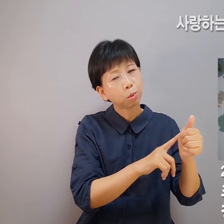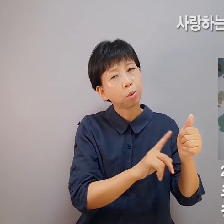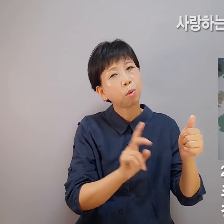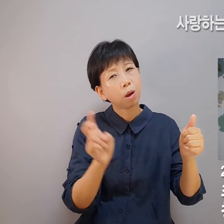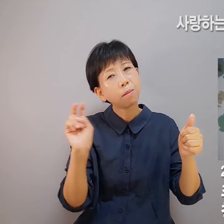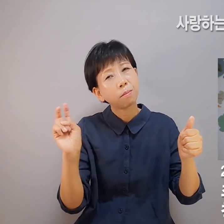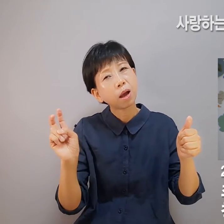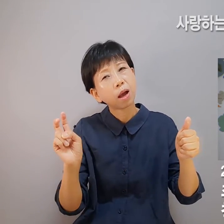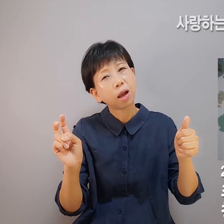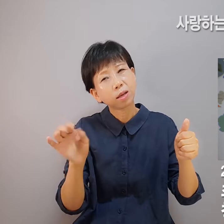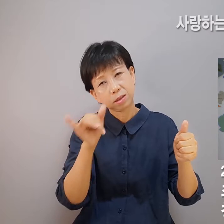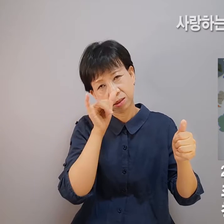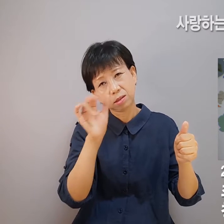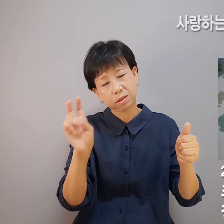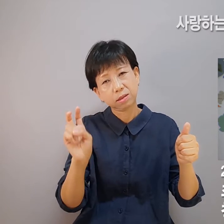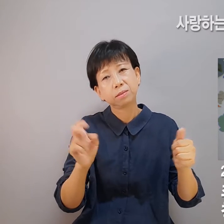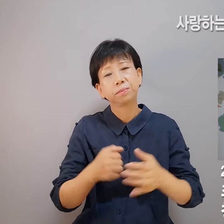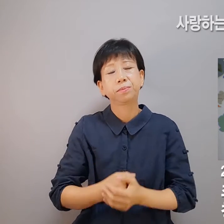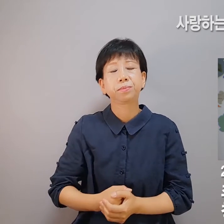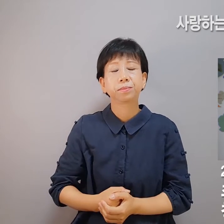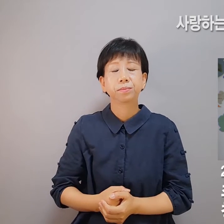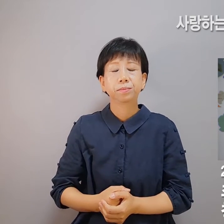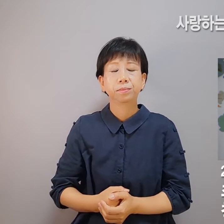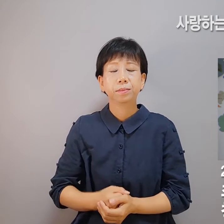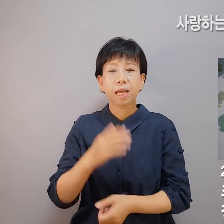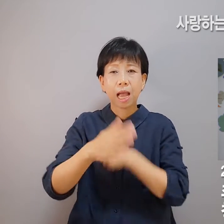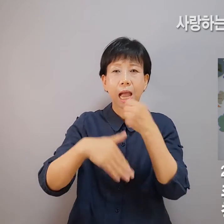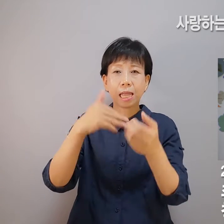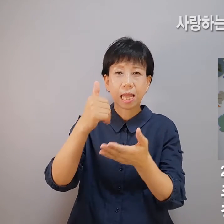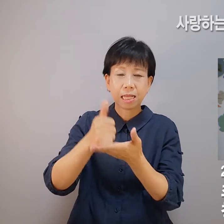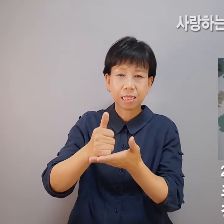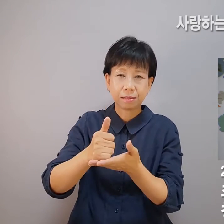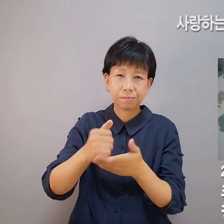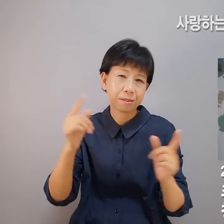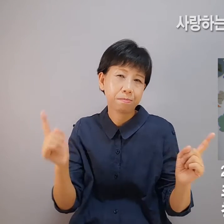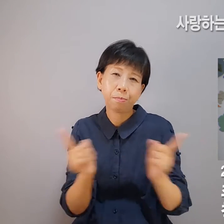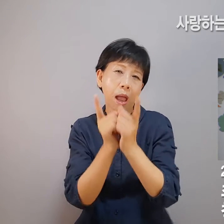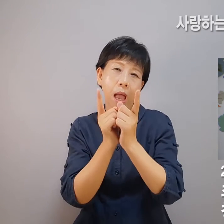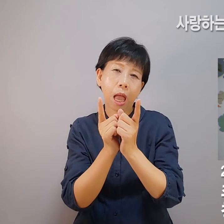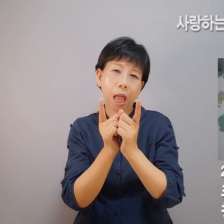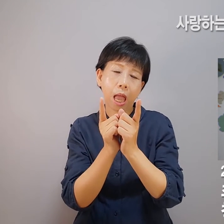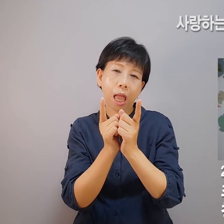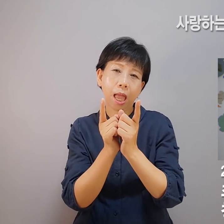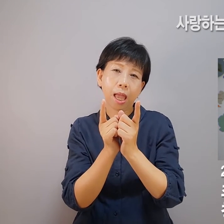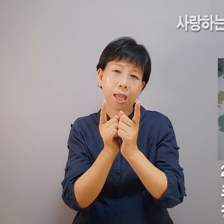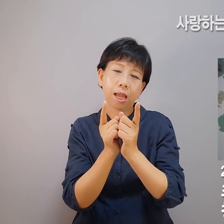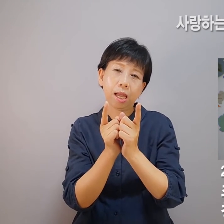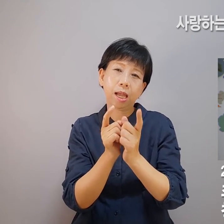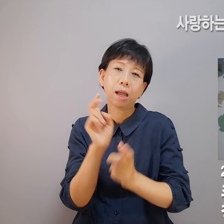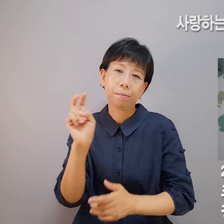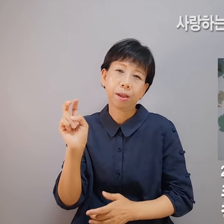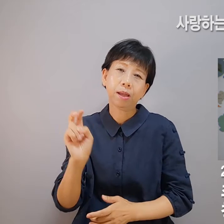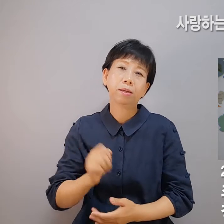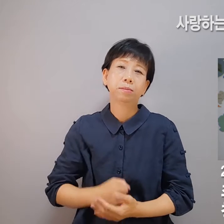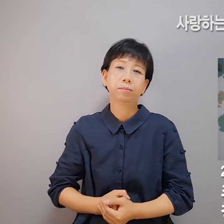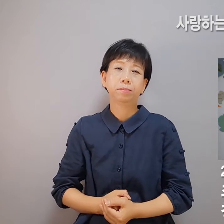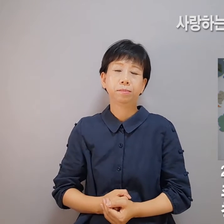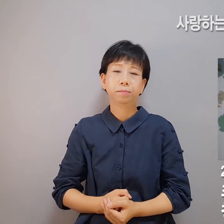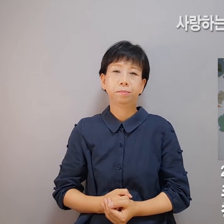위였던 것처럼 이 에녹도 어떤 특별한 회심 사건이 있었던 것으로